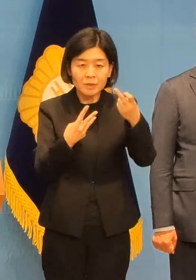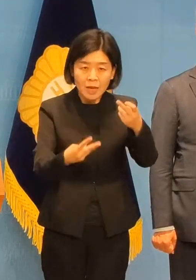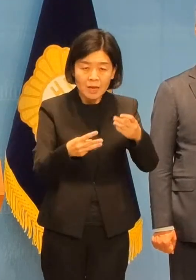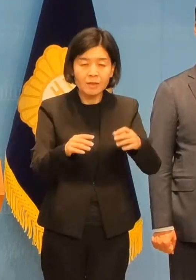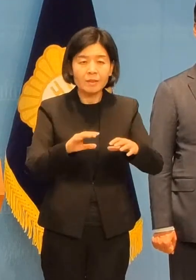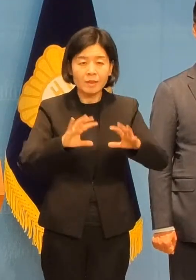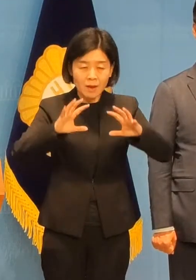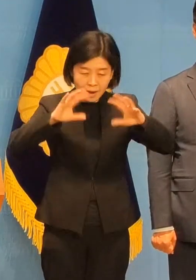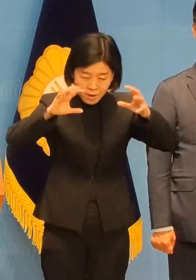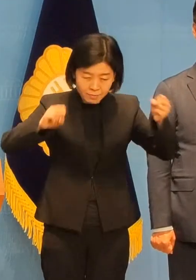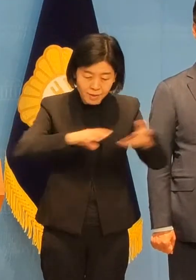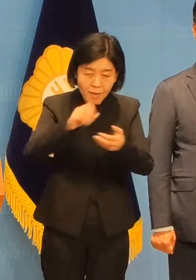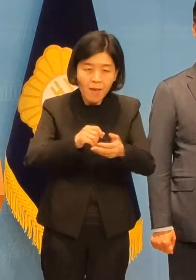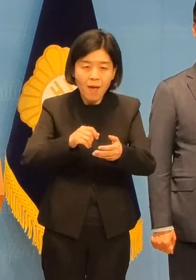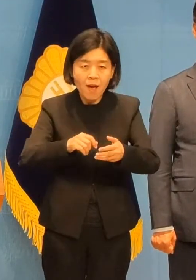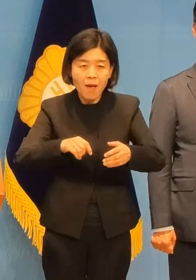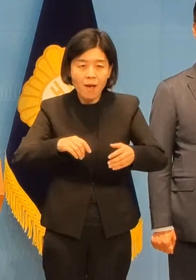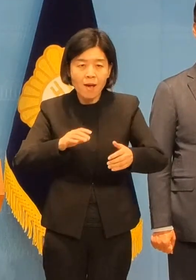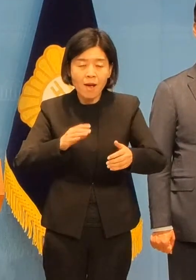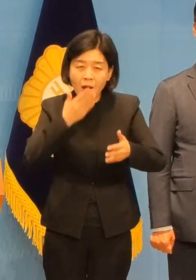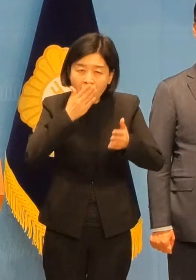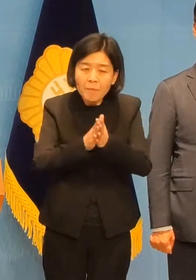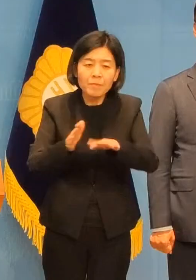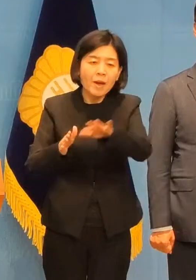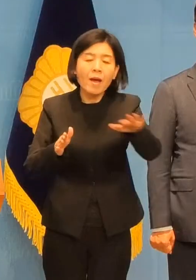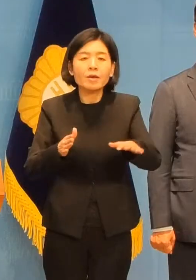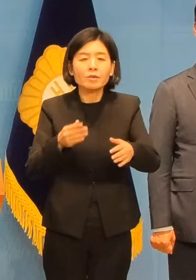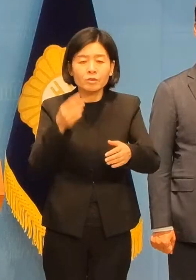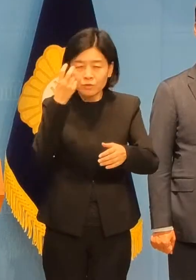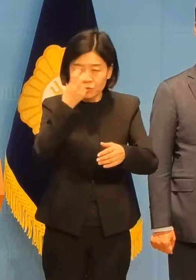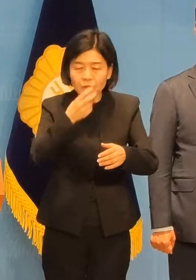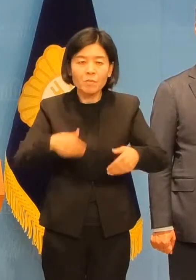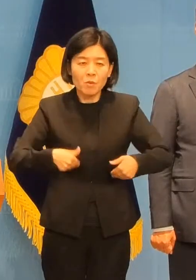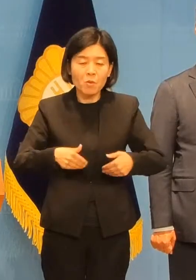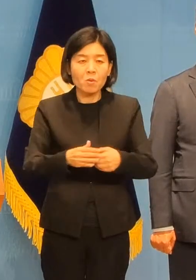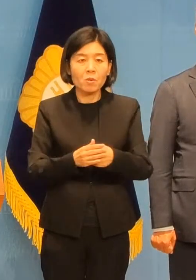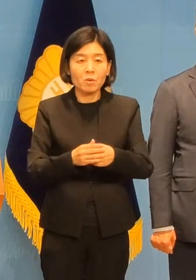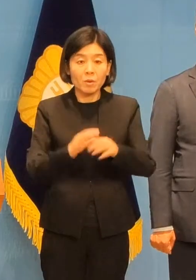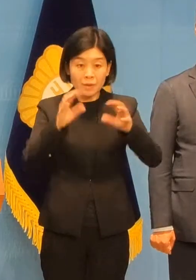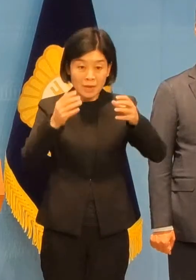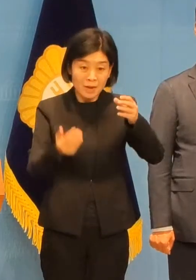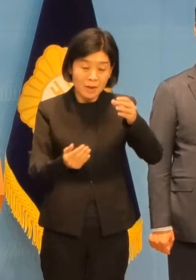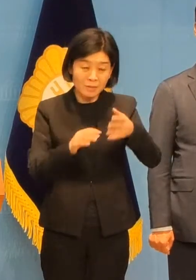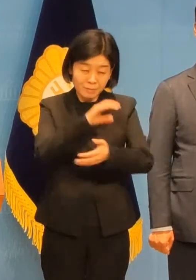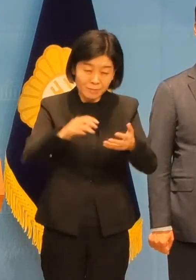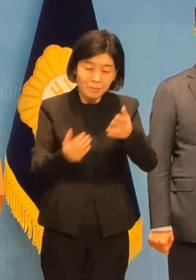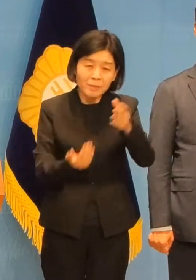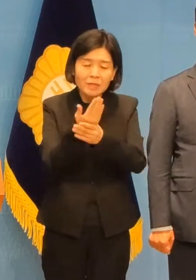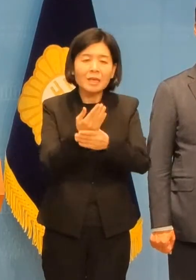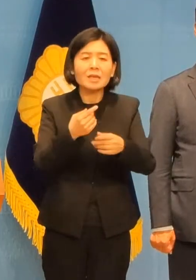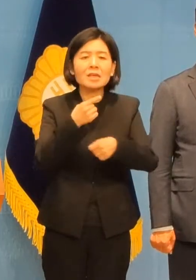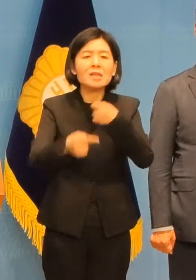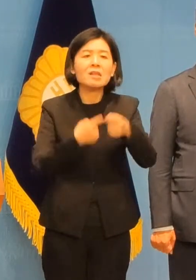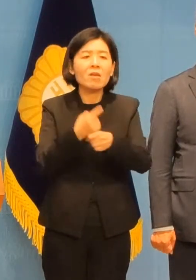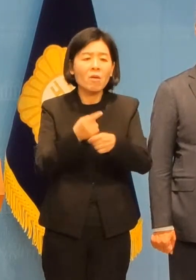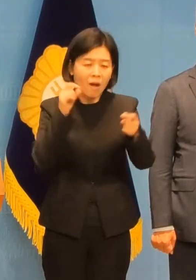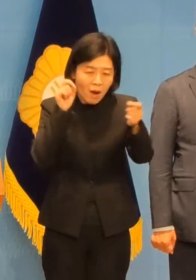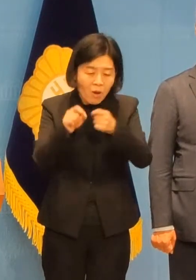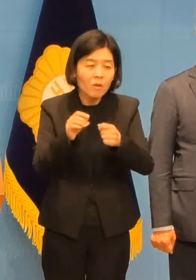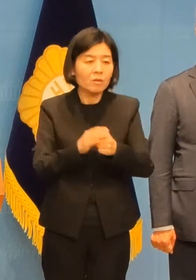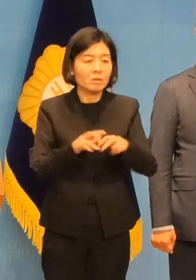합니다. 이제 곧 내란 범죄 발생 1년이 되어 갑니다. 지금까지도 내란 수사가 결론이 나지